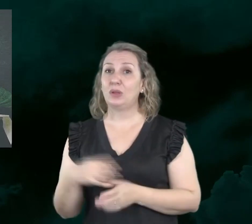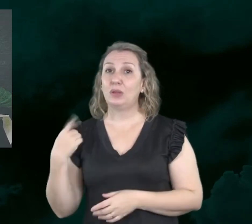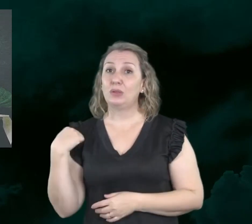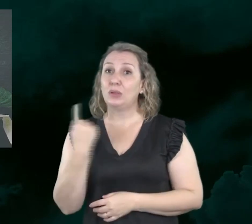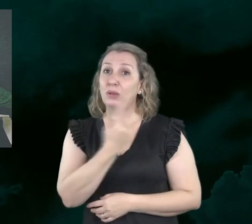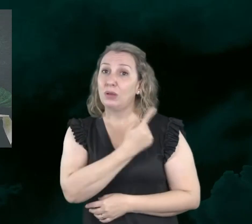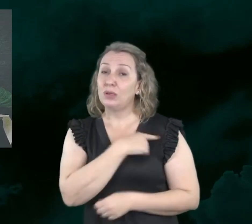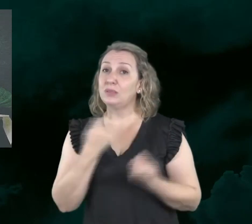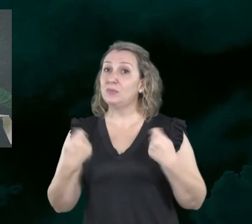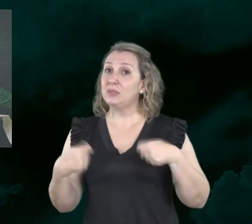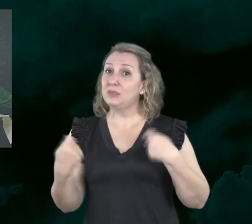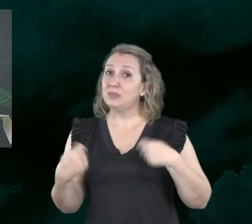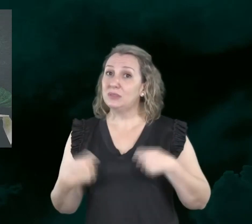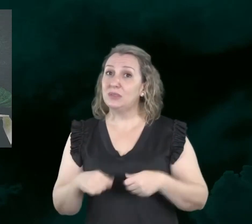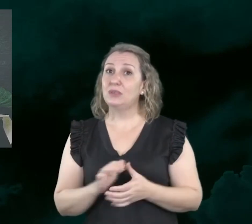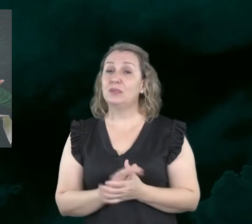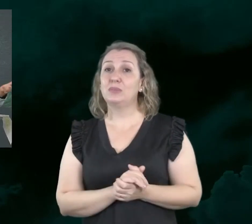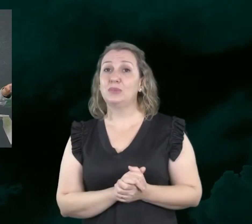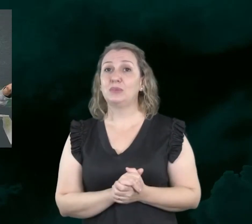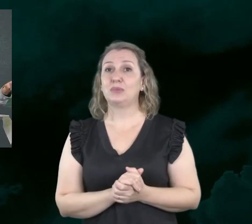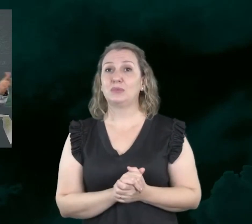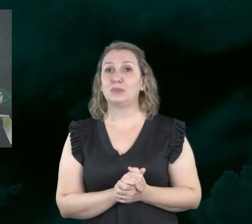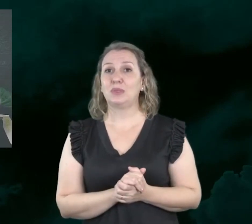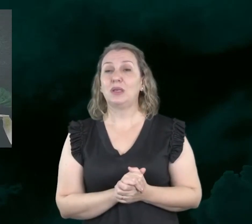montar uma rede,